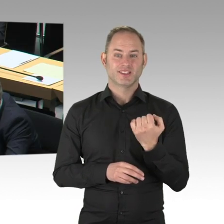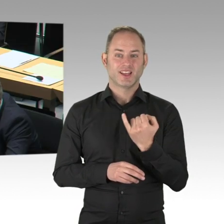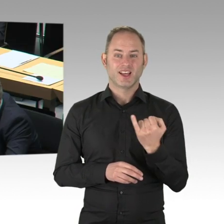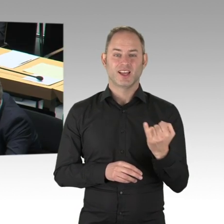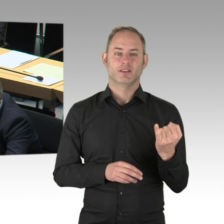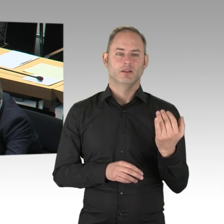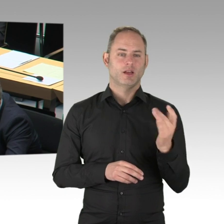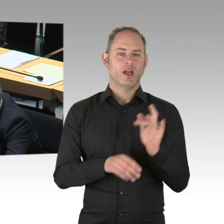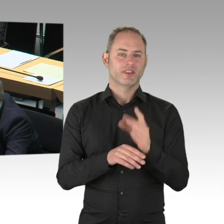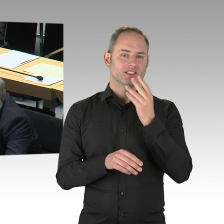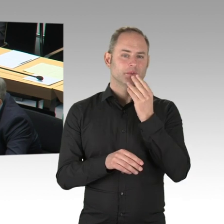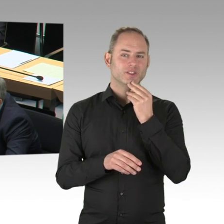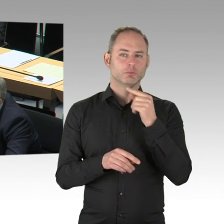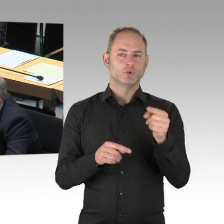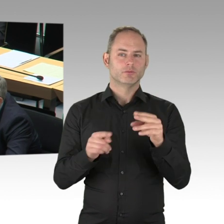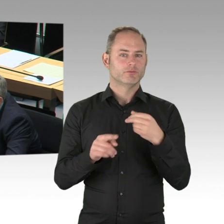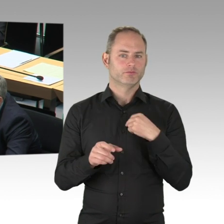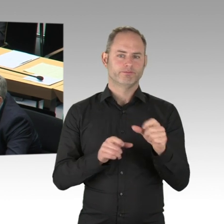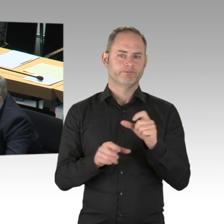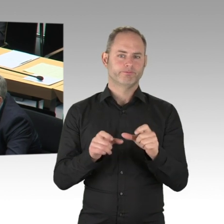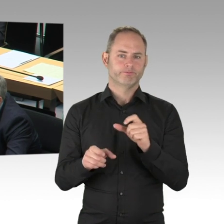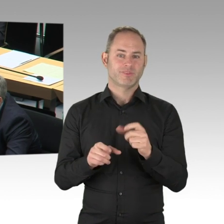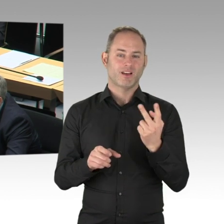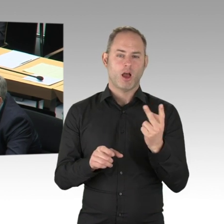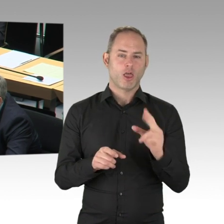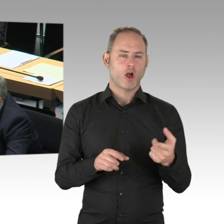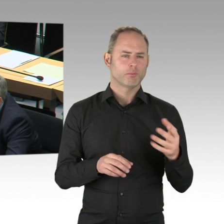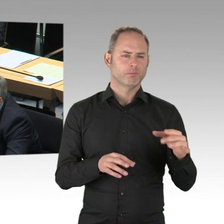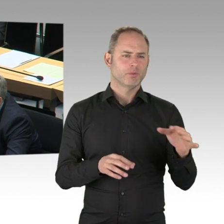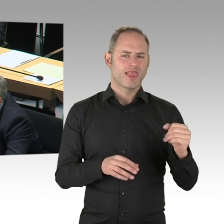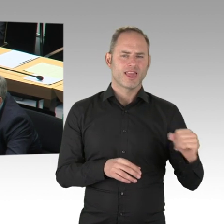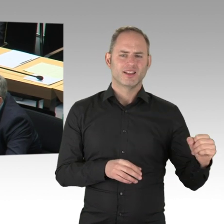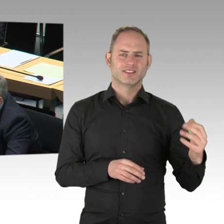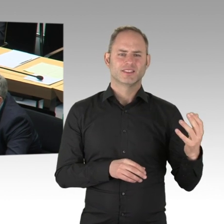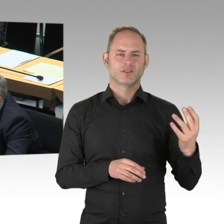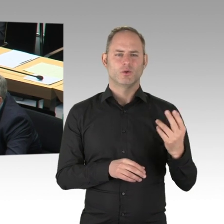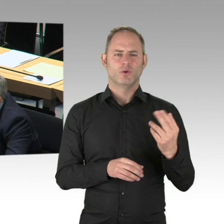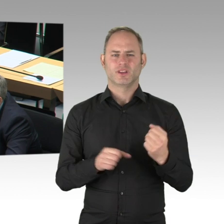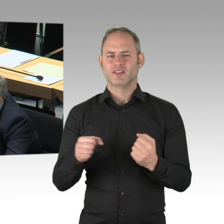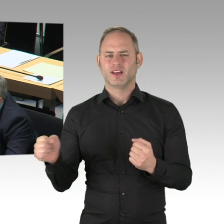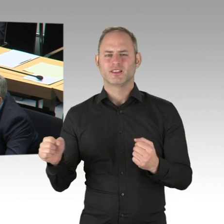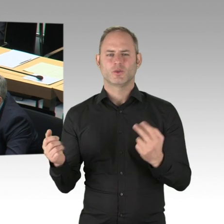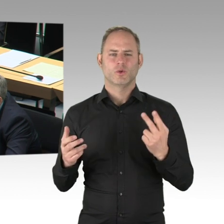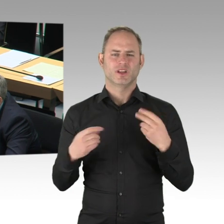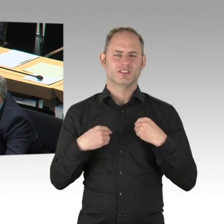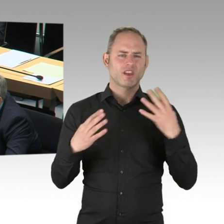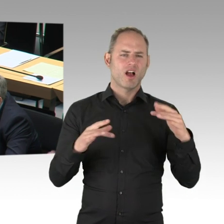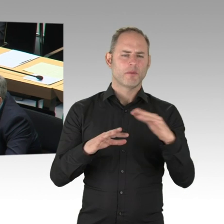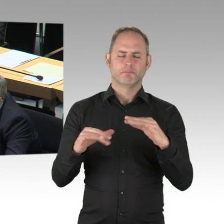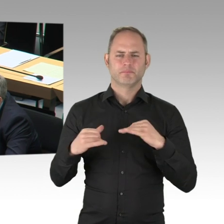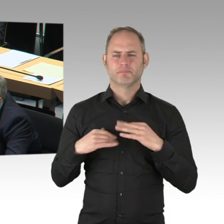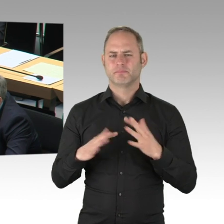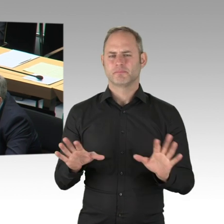Im Bundestag waren wir dieses eine Mal gemeinsam mit der FDP die einzigen, die für eine verstärkte